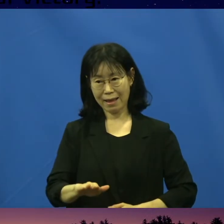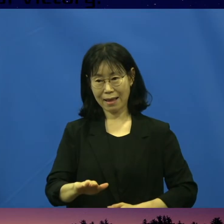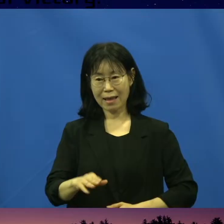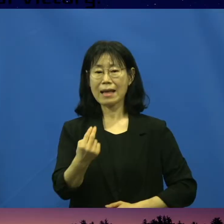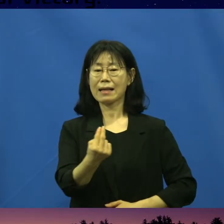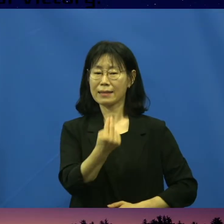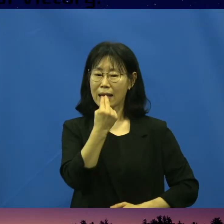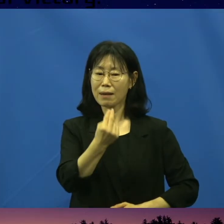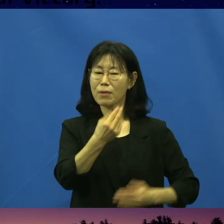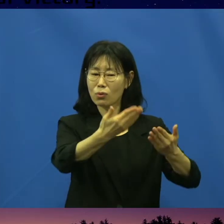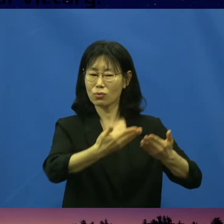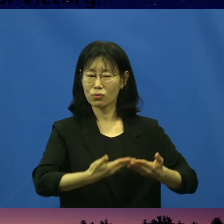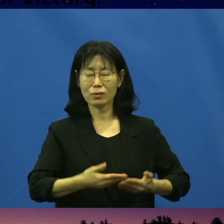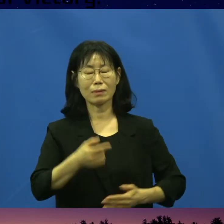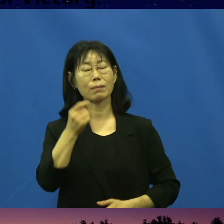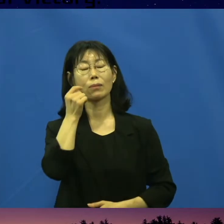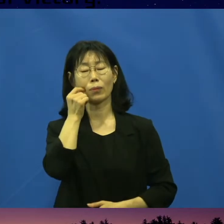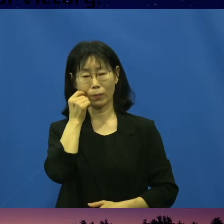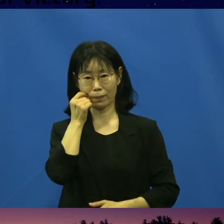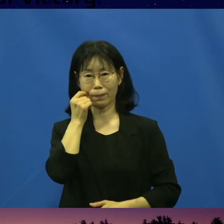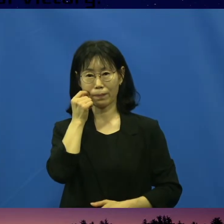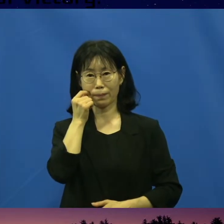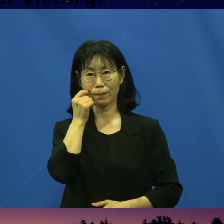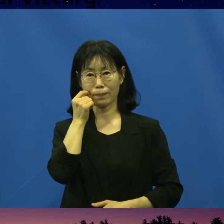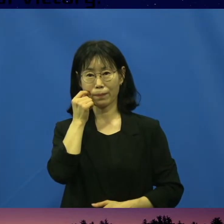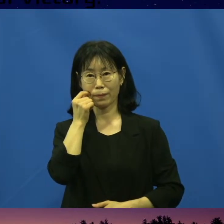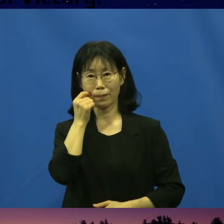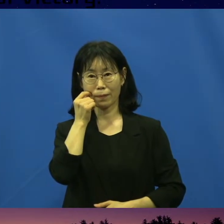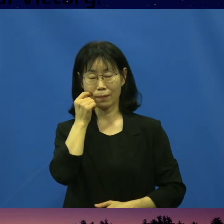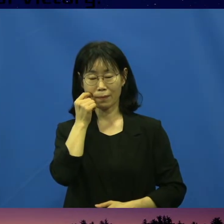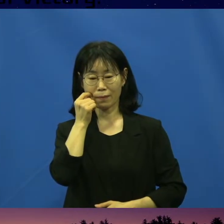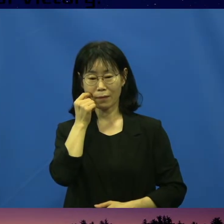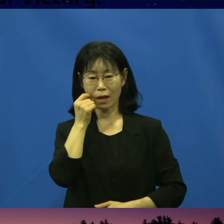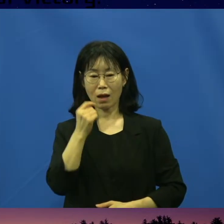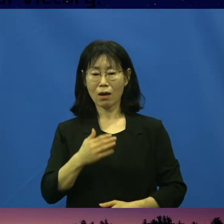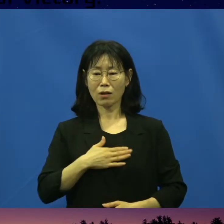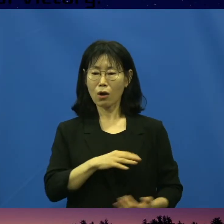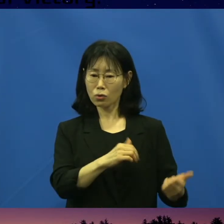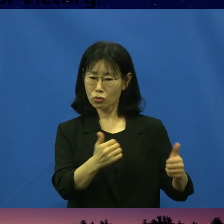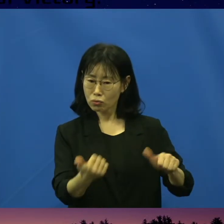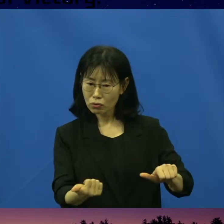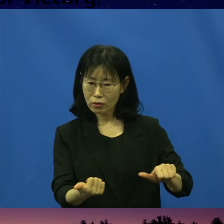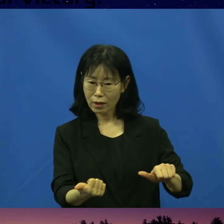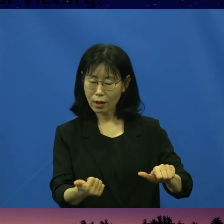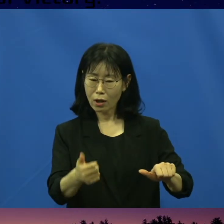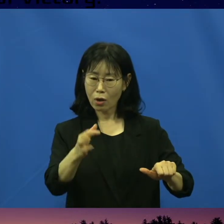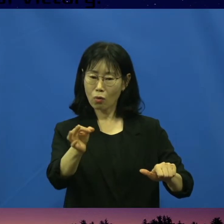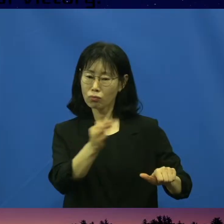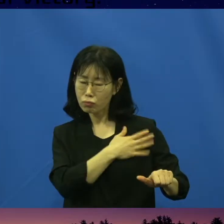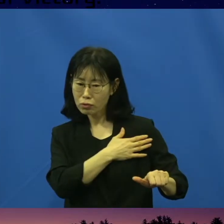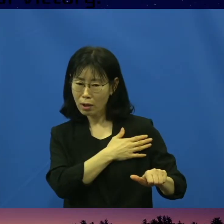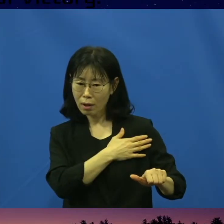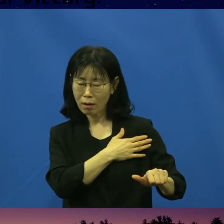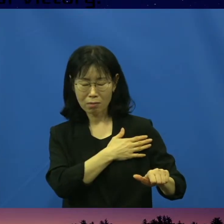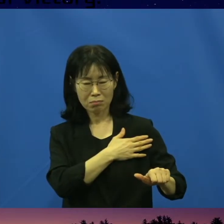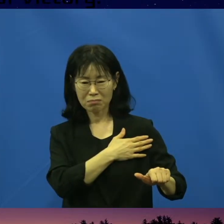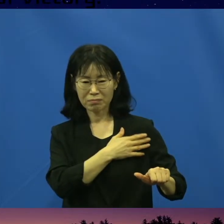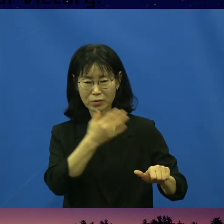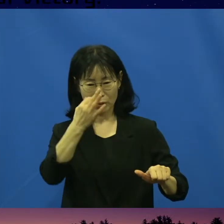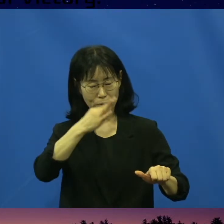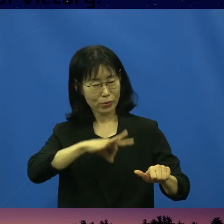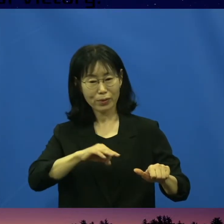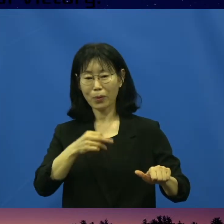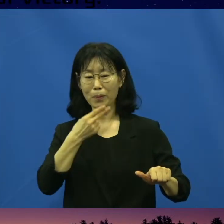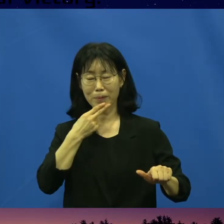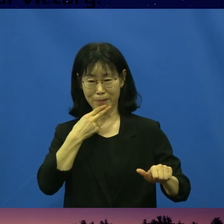우리에게 줄 수 없어요. 그런데 생명을 잃었는데 뭐가 의미가 있어? 돈이 무슨 의미가 있고 권력이 무슨 의미가 있고 명예가